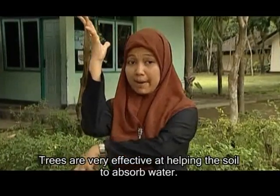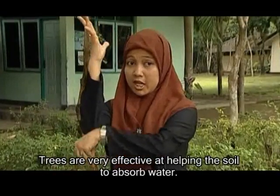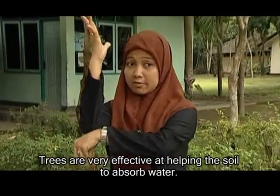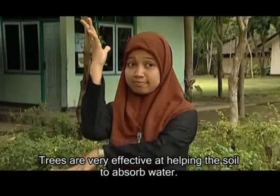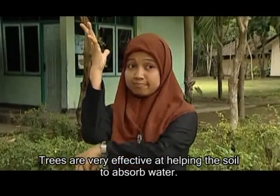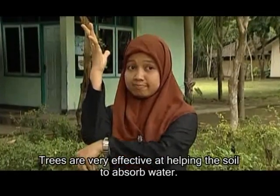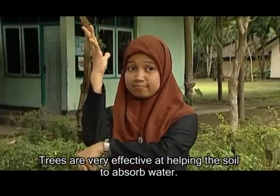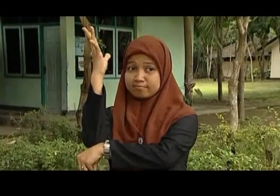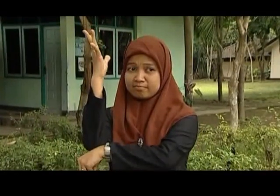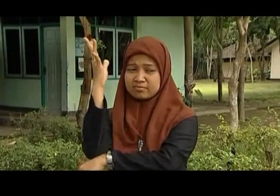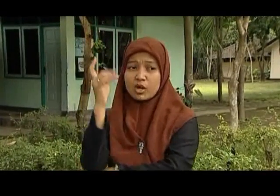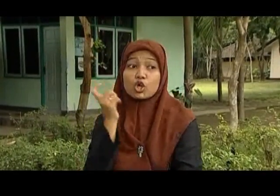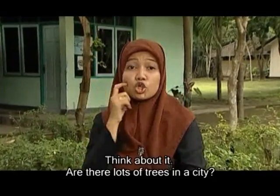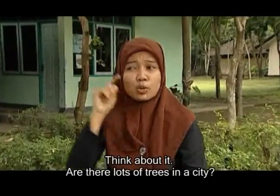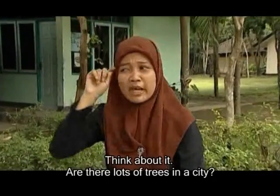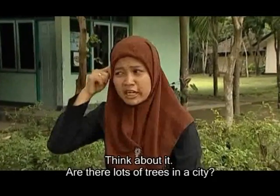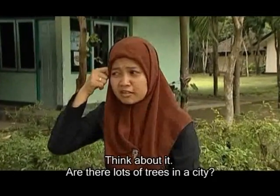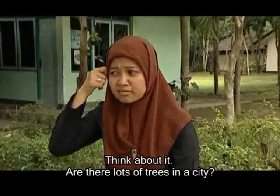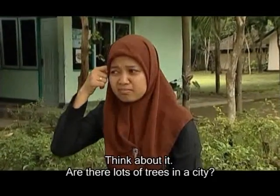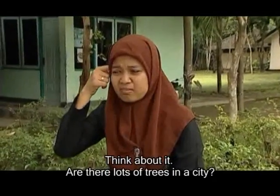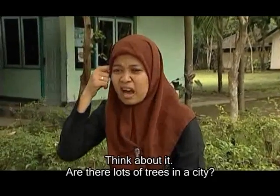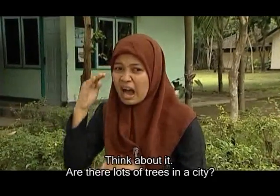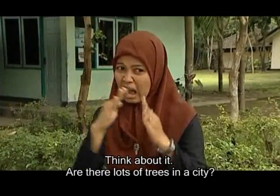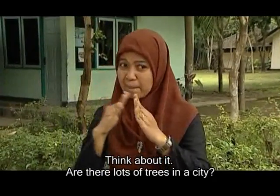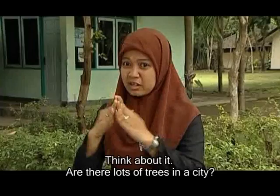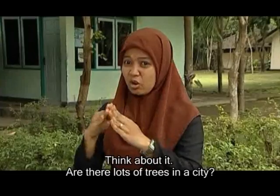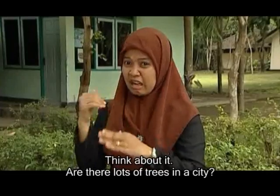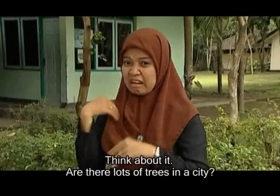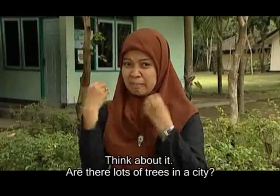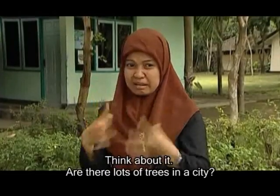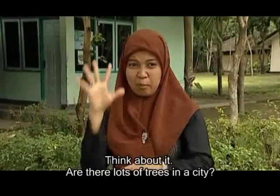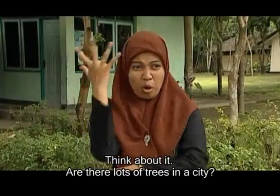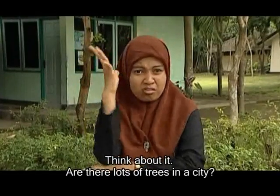air. Coba ingat, apa di kota ada banyak pohon?